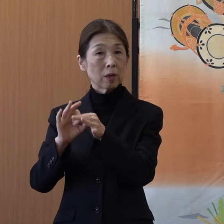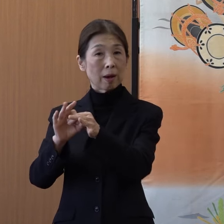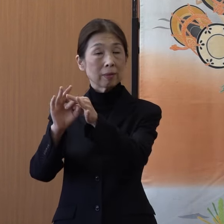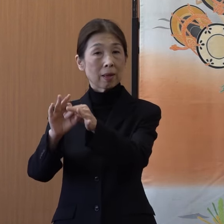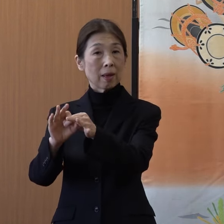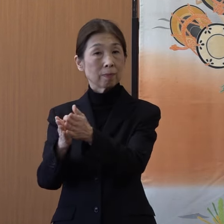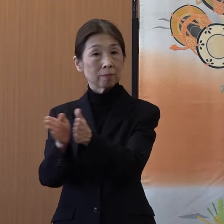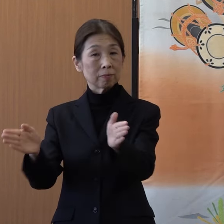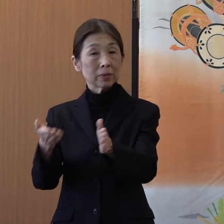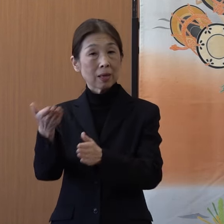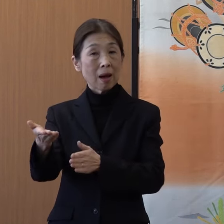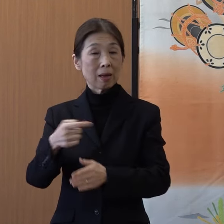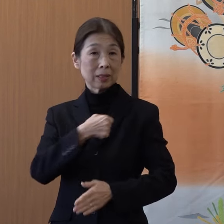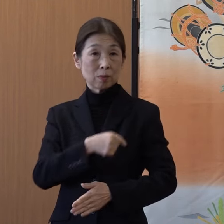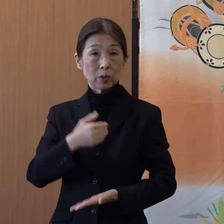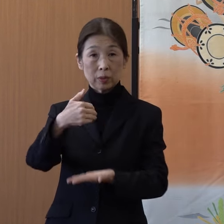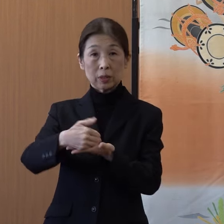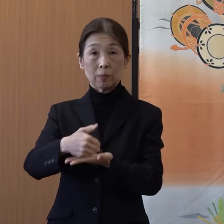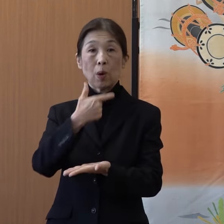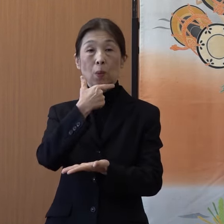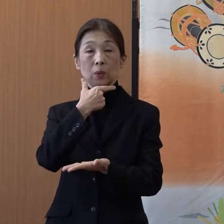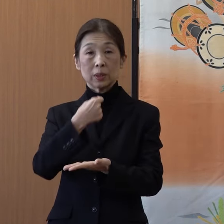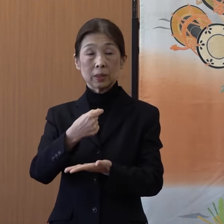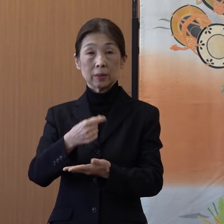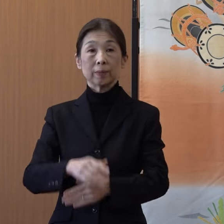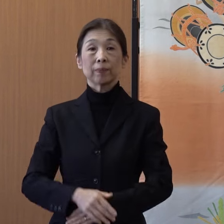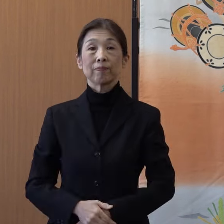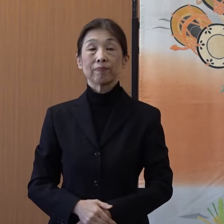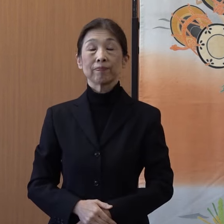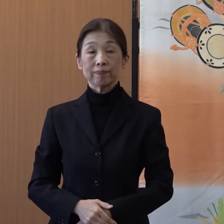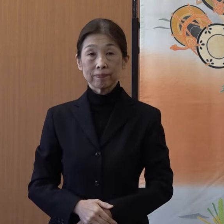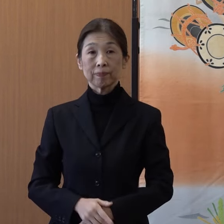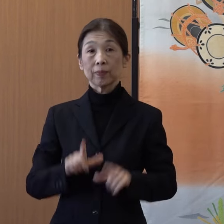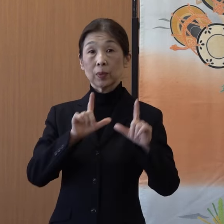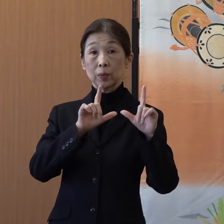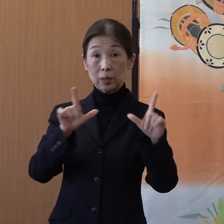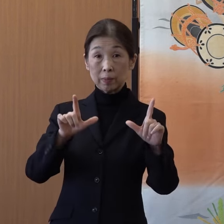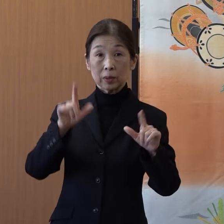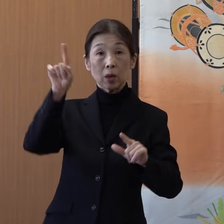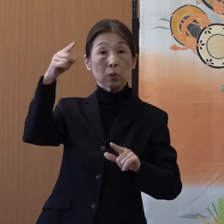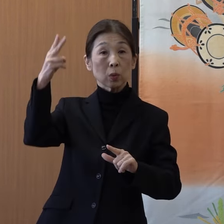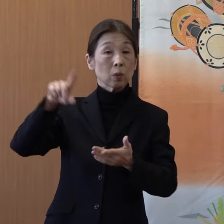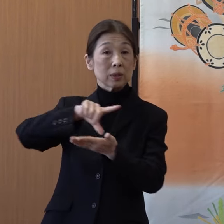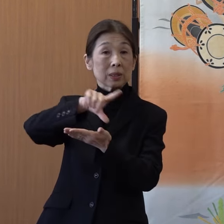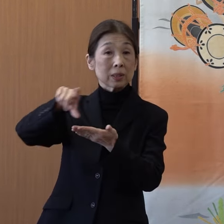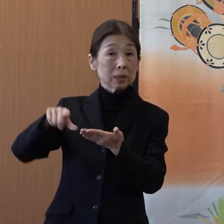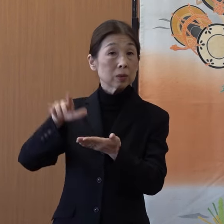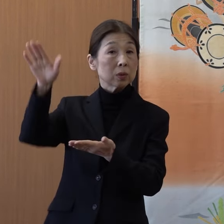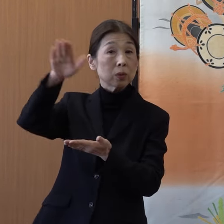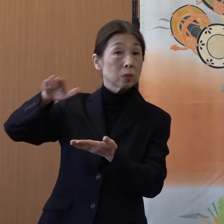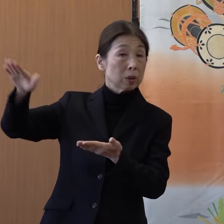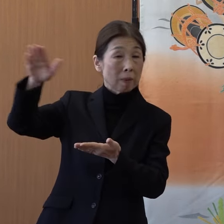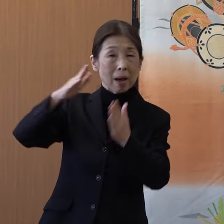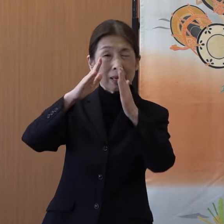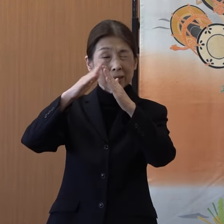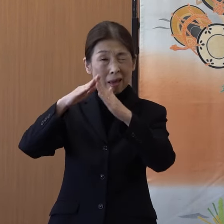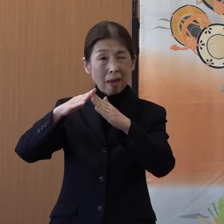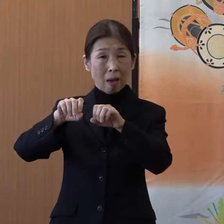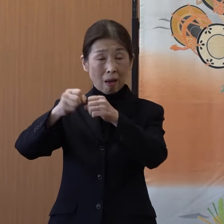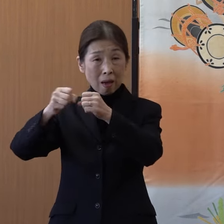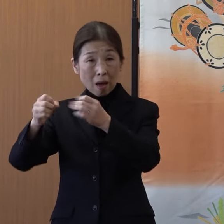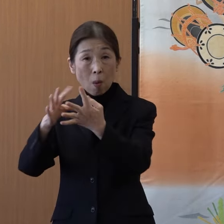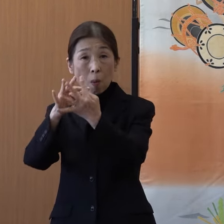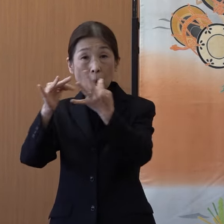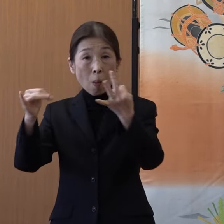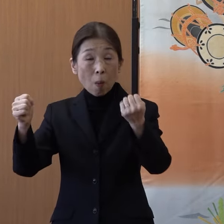ますか。 はい、能登地区では、大変多く、住家の被害がありました。そ